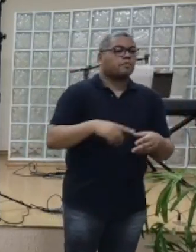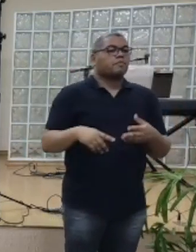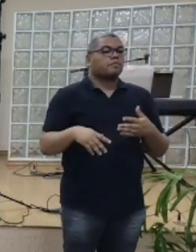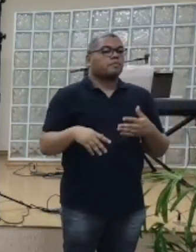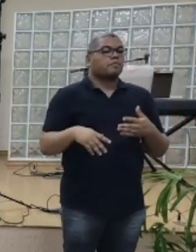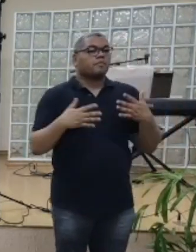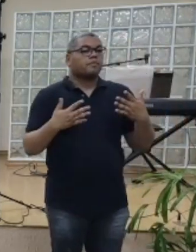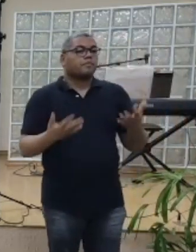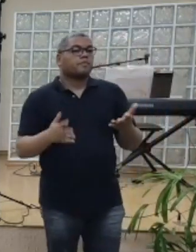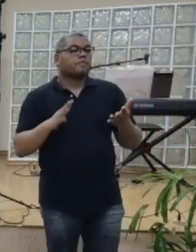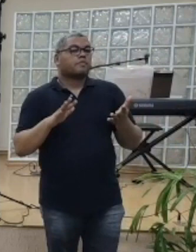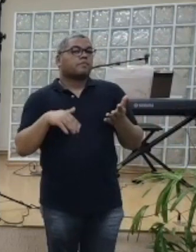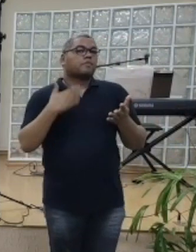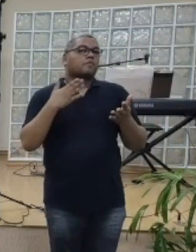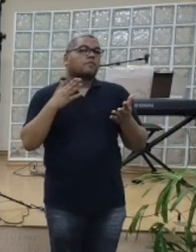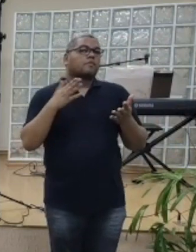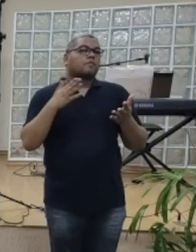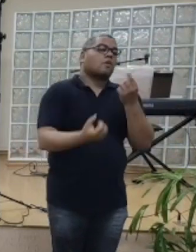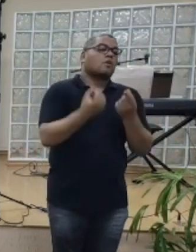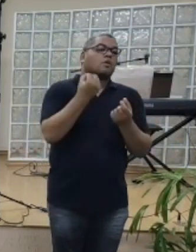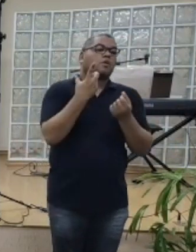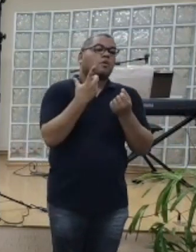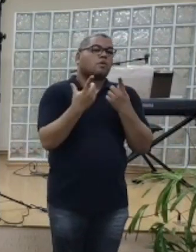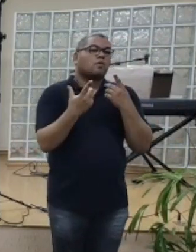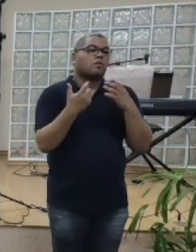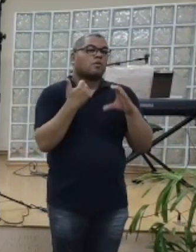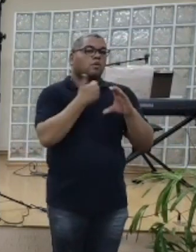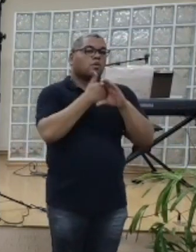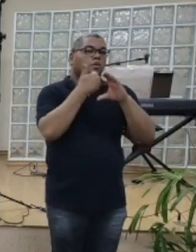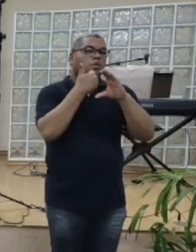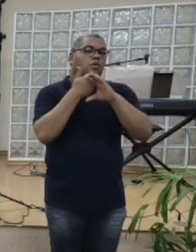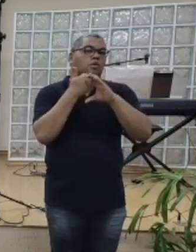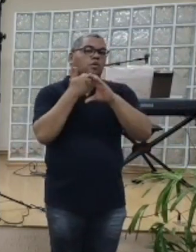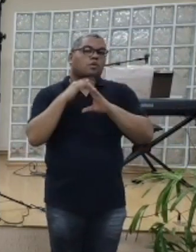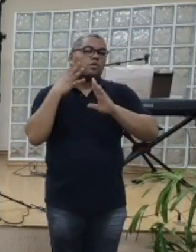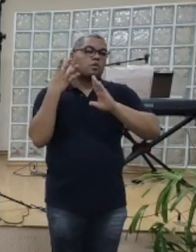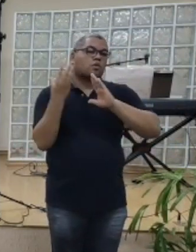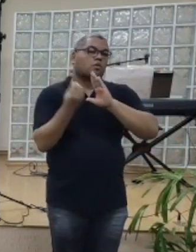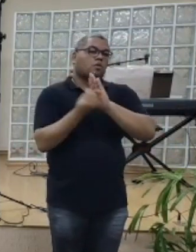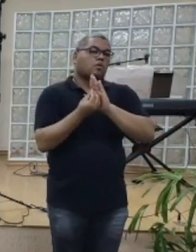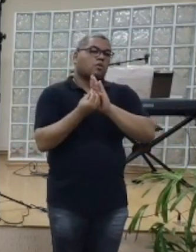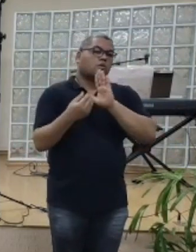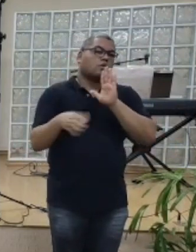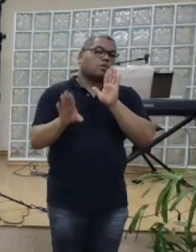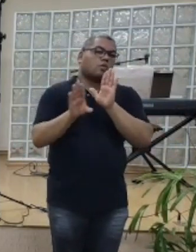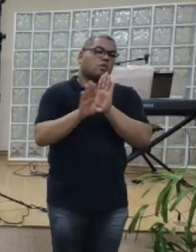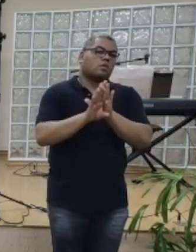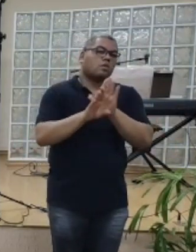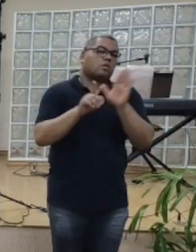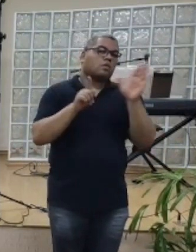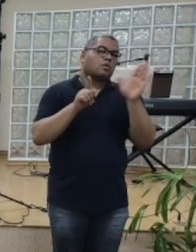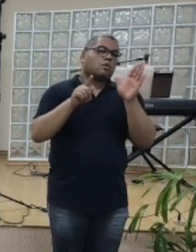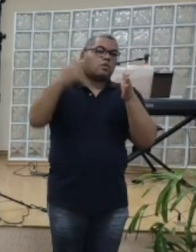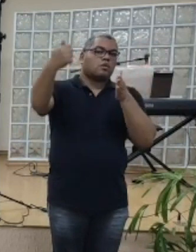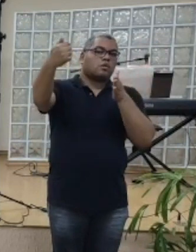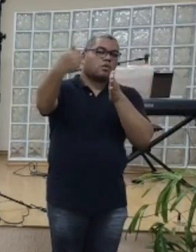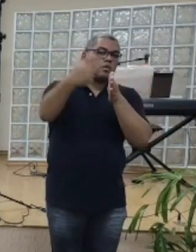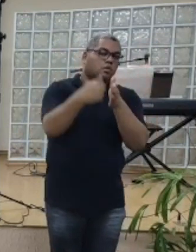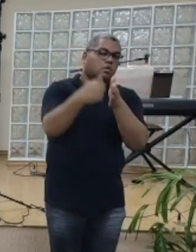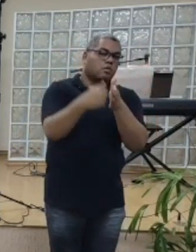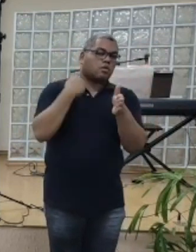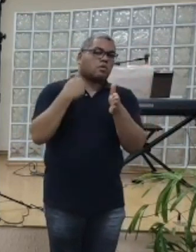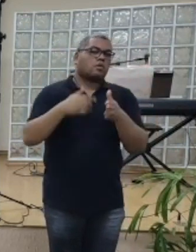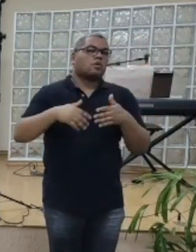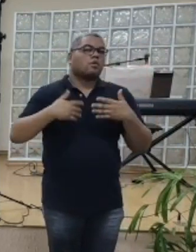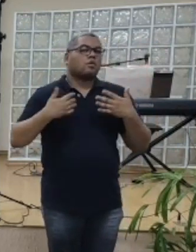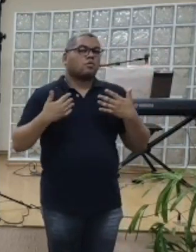E aí, quando alguns cristãos chegaram aqui na igreja nos últimos anos, a pergunta que eles me fizeram foi